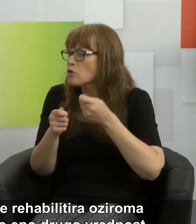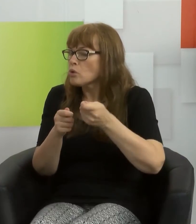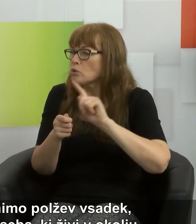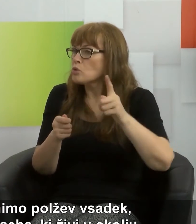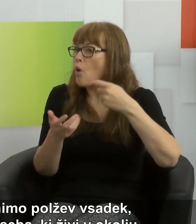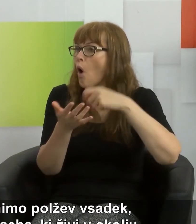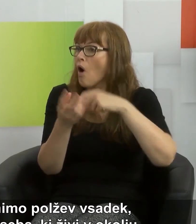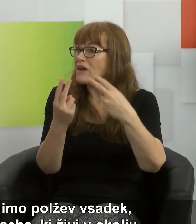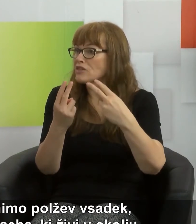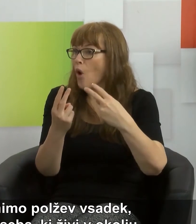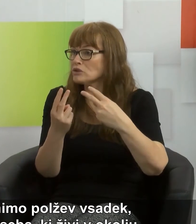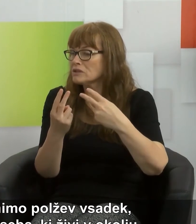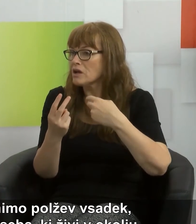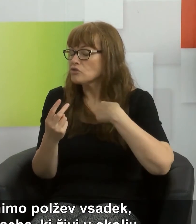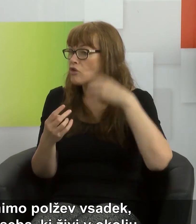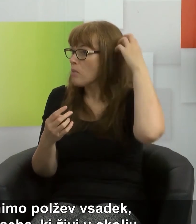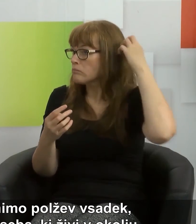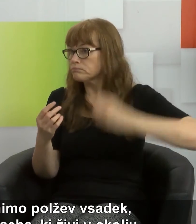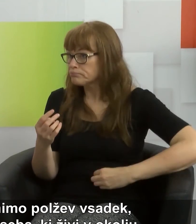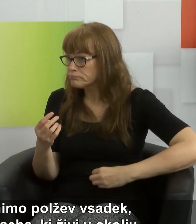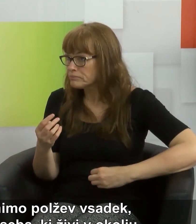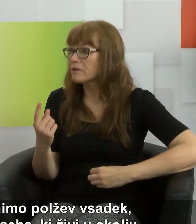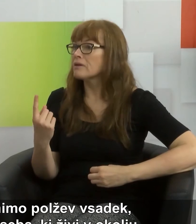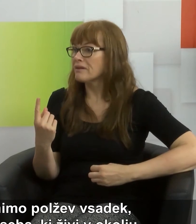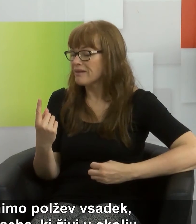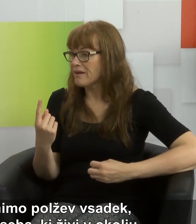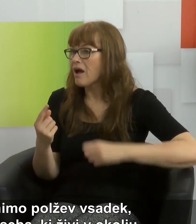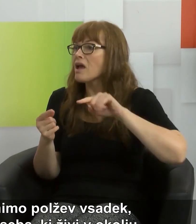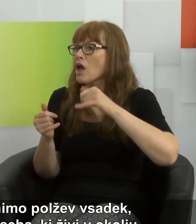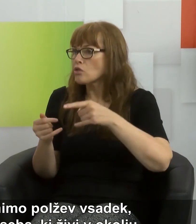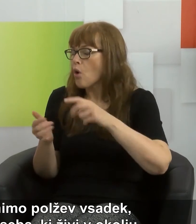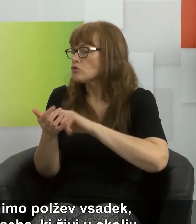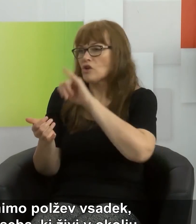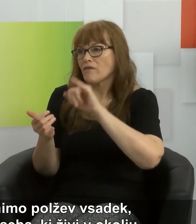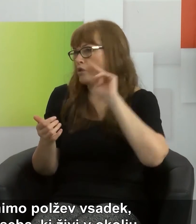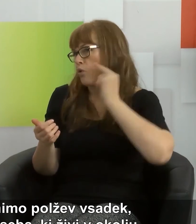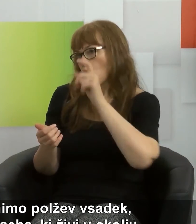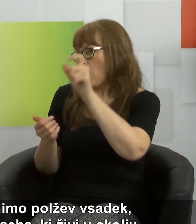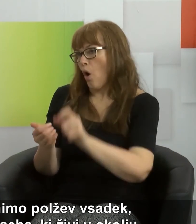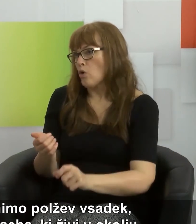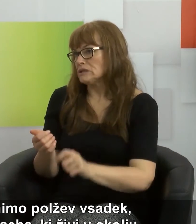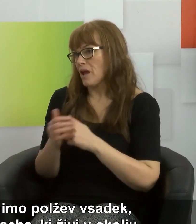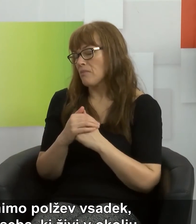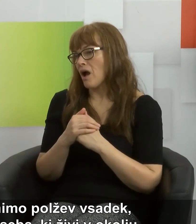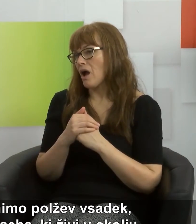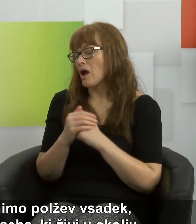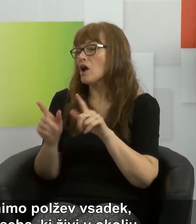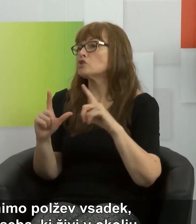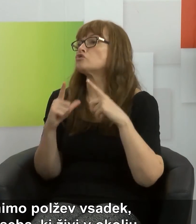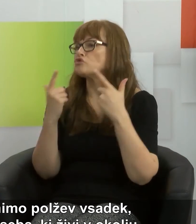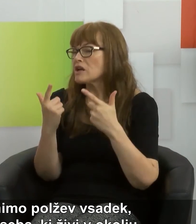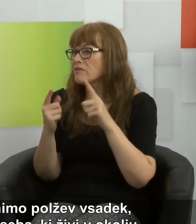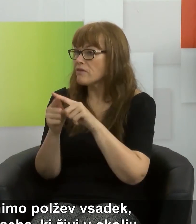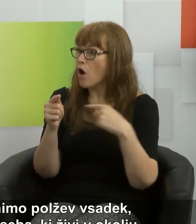drugo vrednost, vendar če mi odstranimo polžji vsadek, je to še vseeno gluha oseba, ki živi